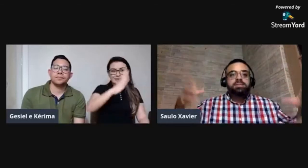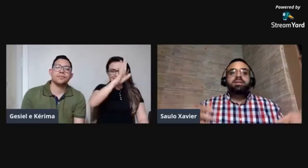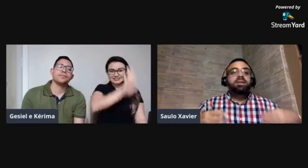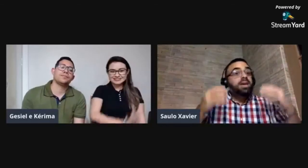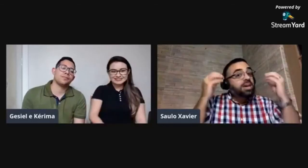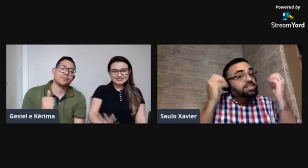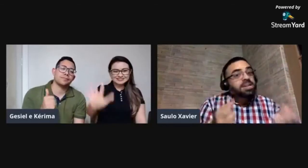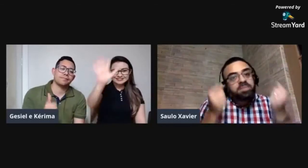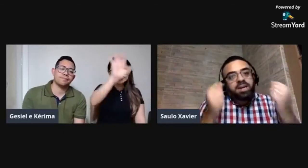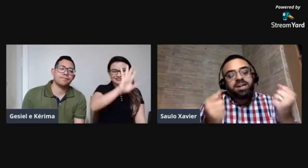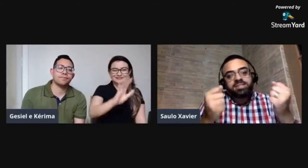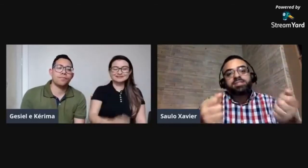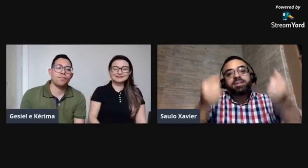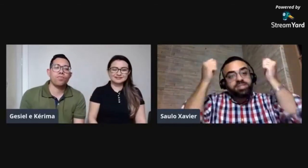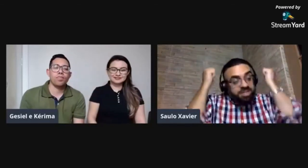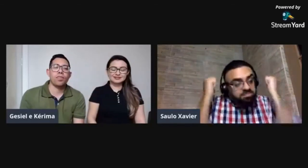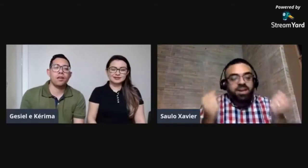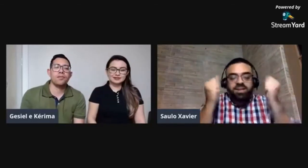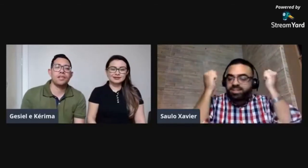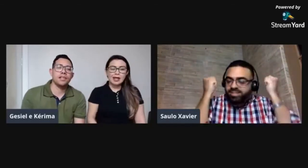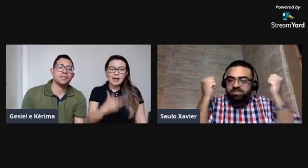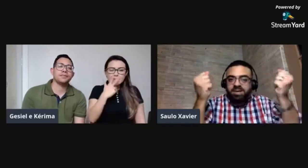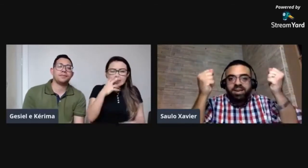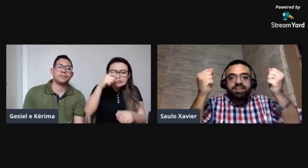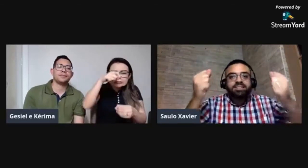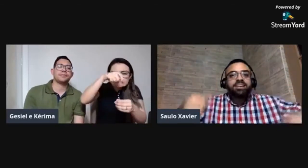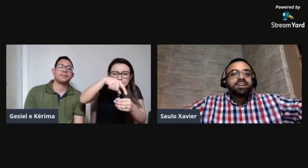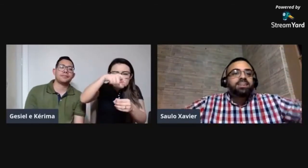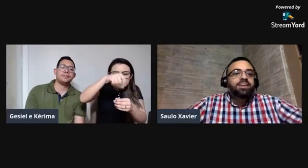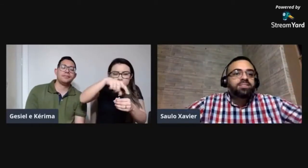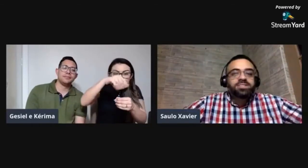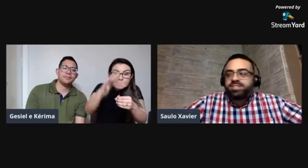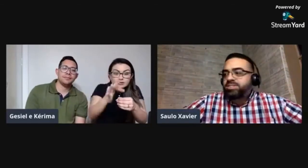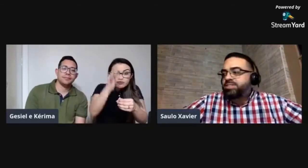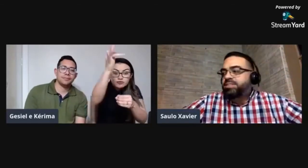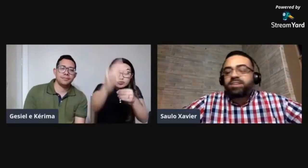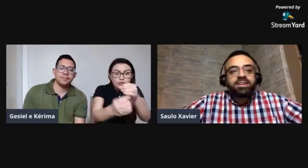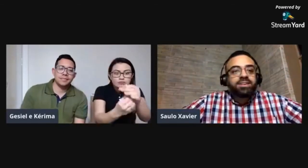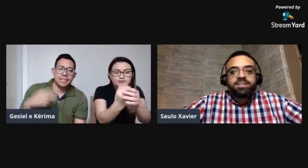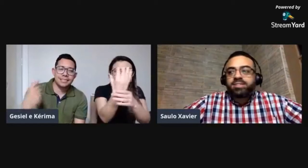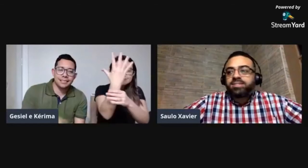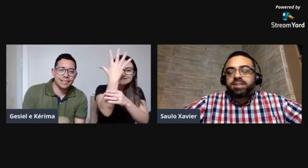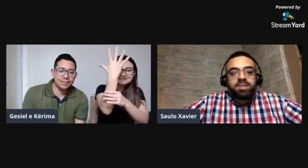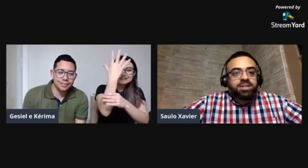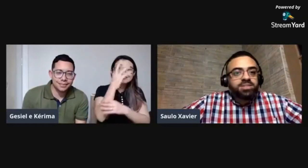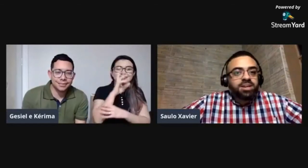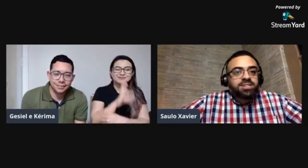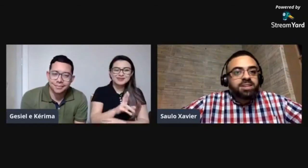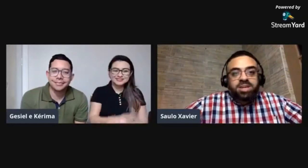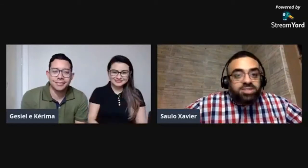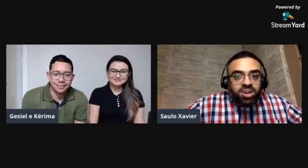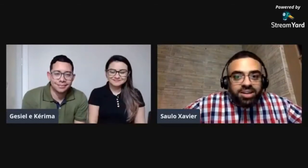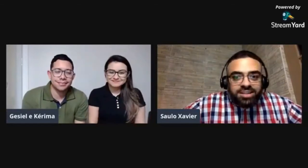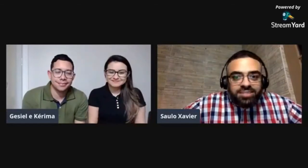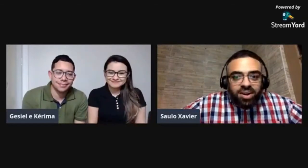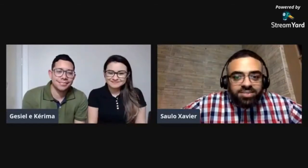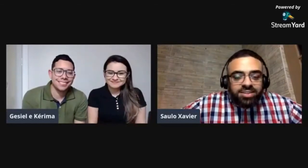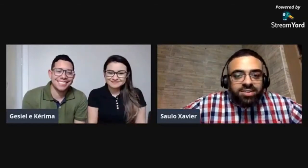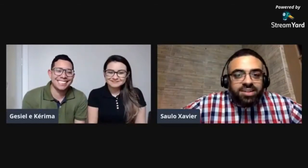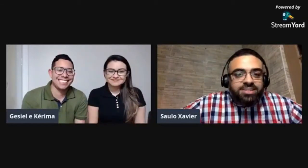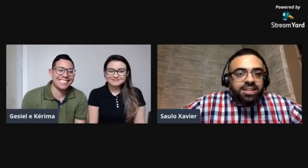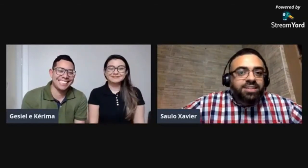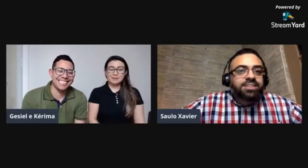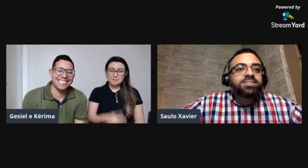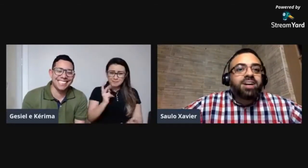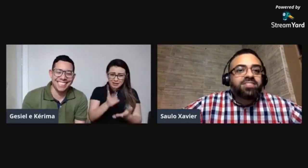país. É semear, Gisele. Semeia, não desiste. Tá semeia chorando e